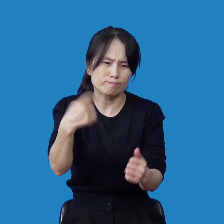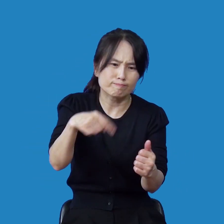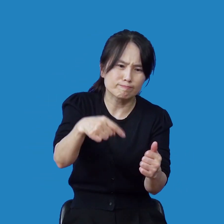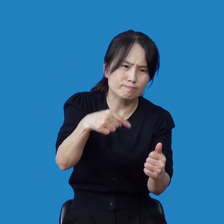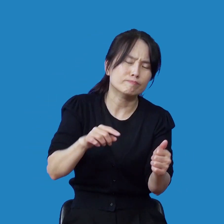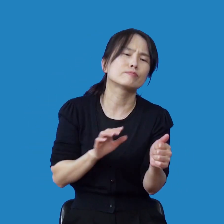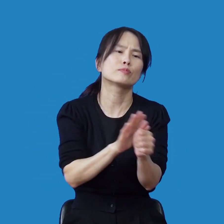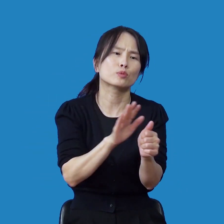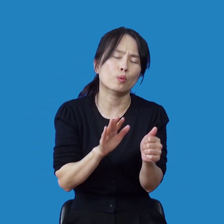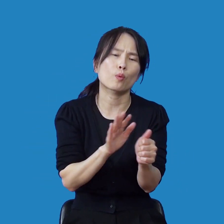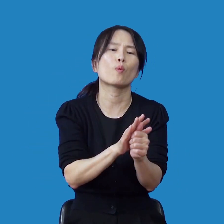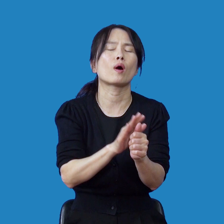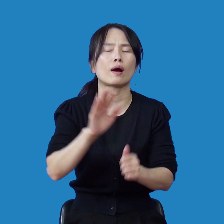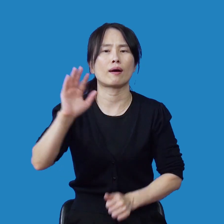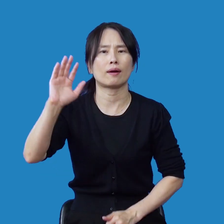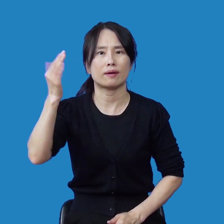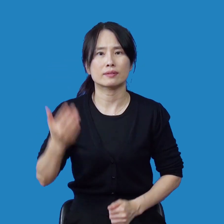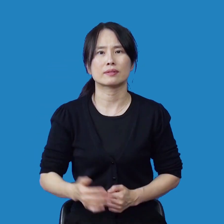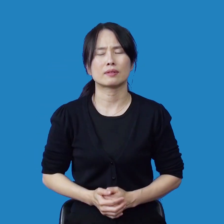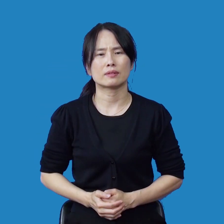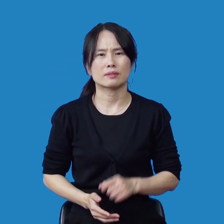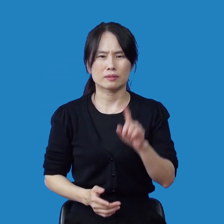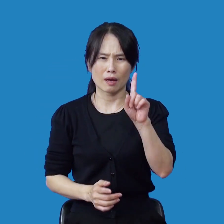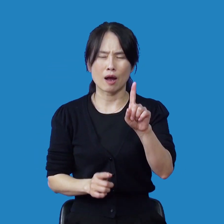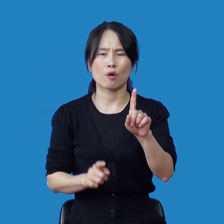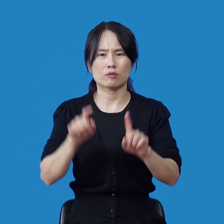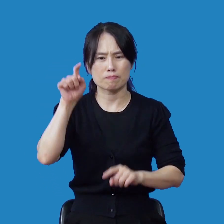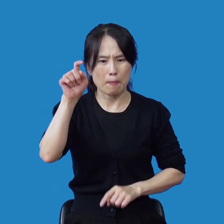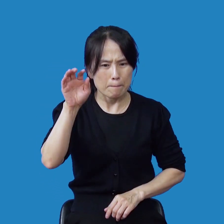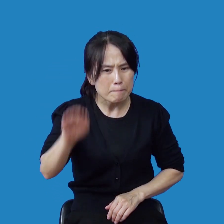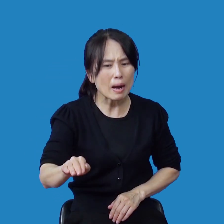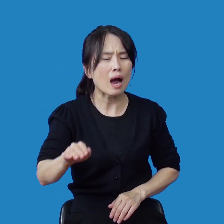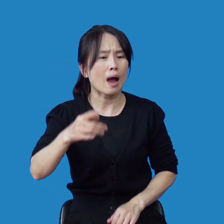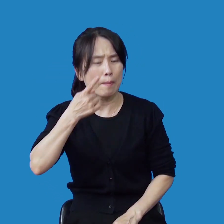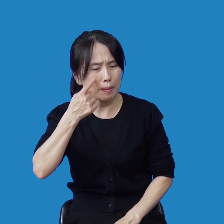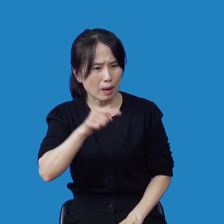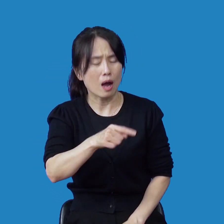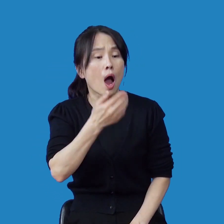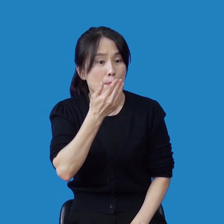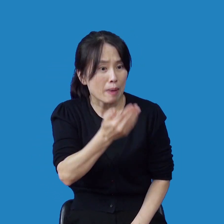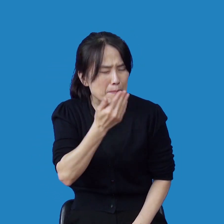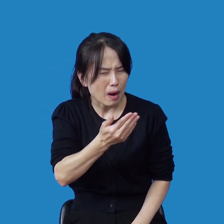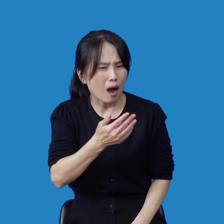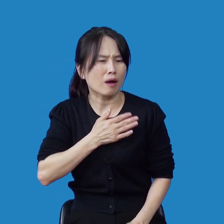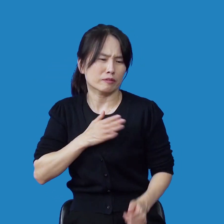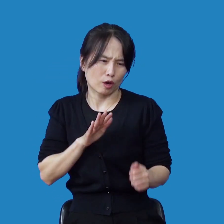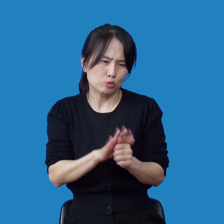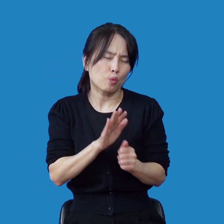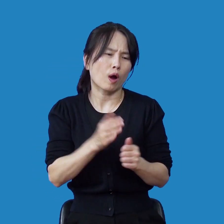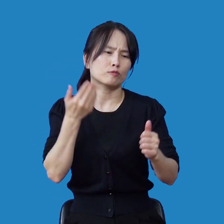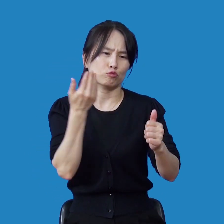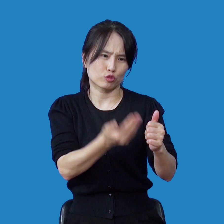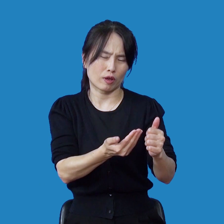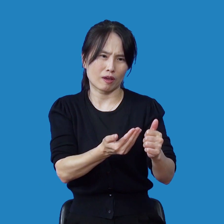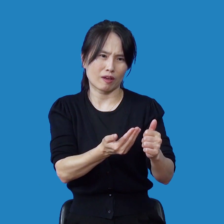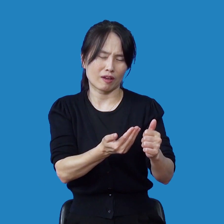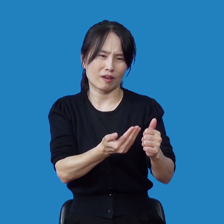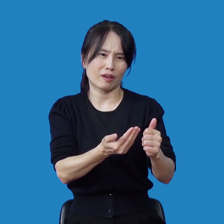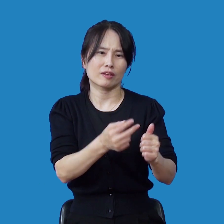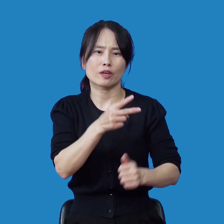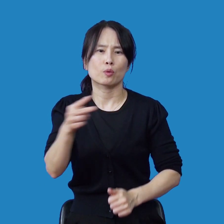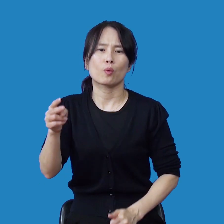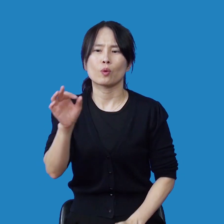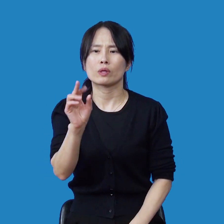없습니다. 이제 한 걸음 내디뎌 보자. 할 수 있다. 내가 손 잡아줄게. 그게